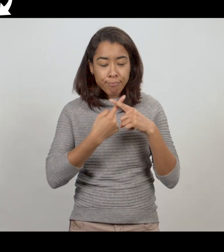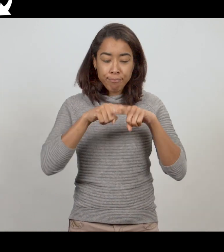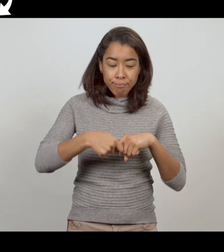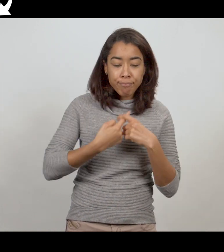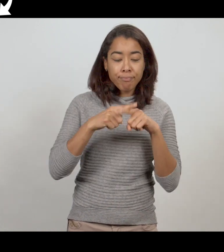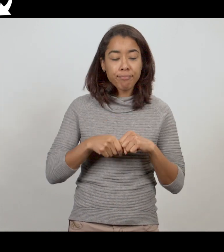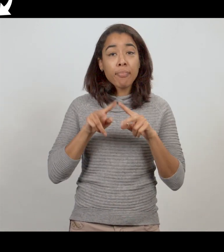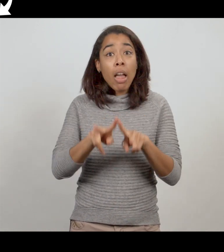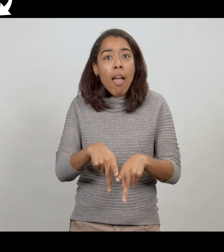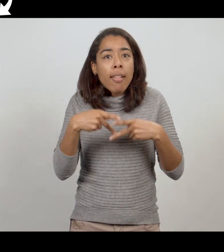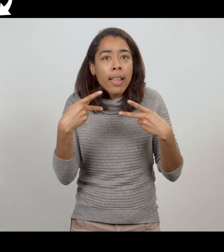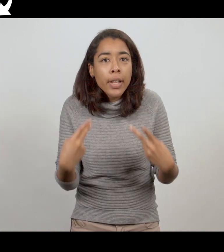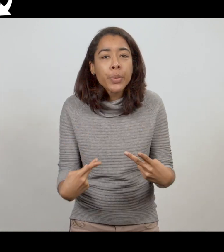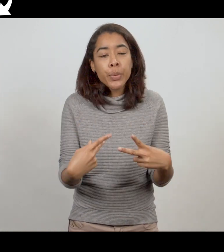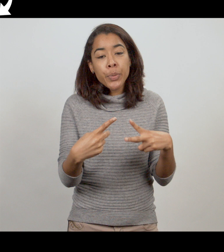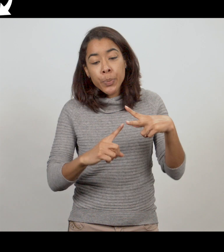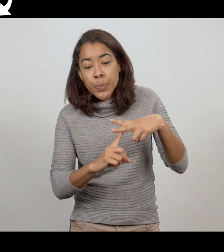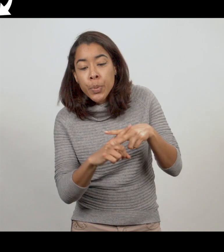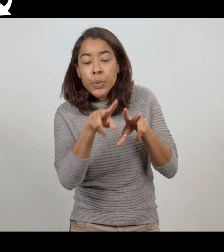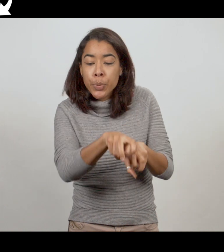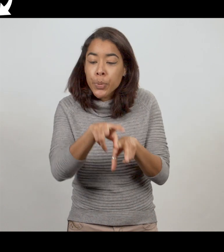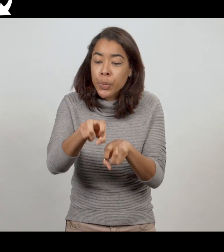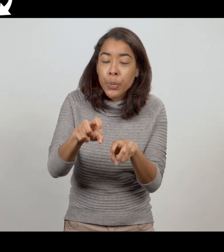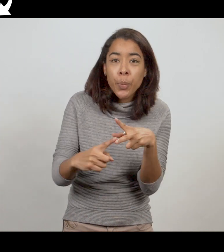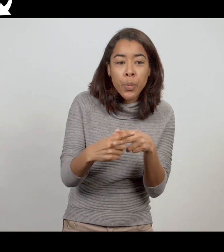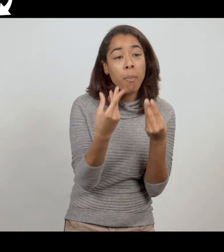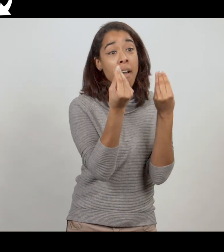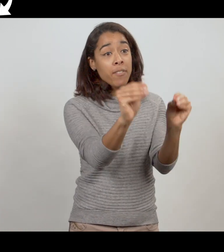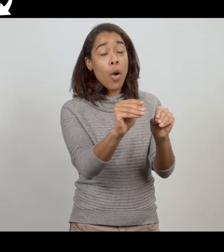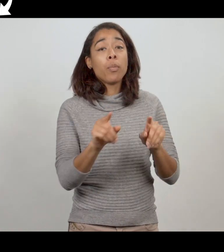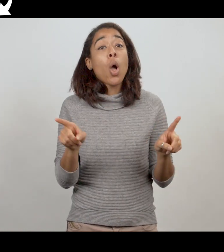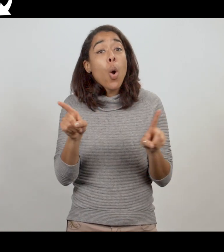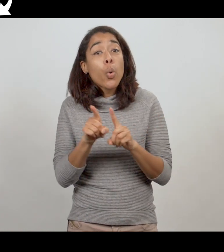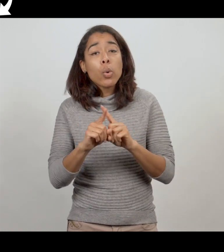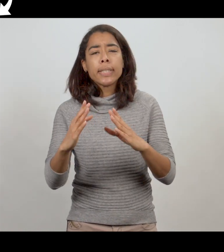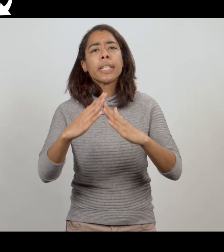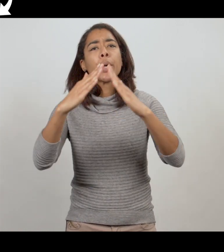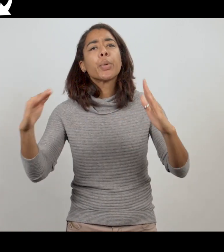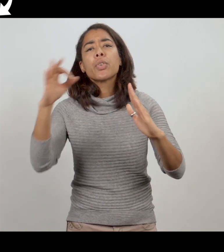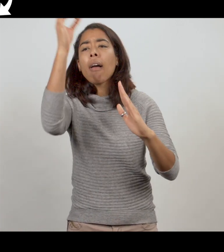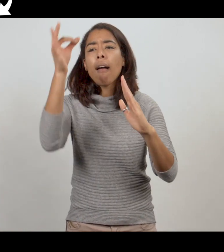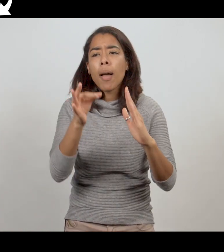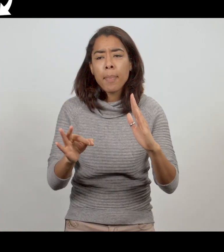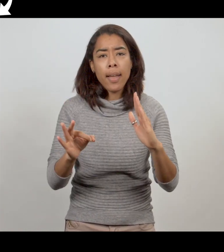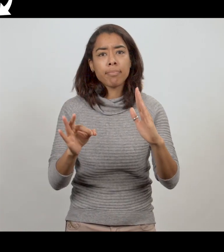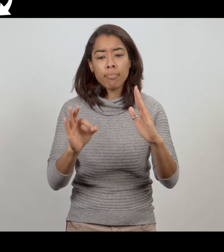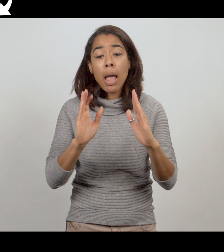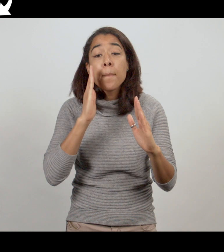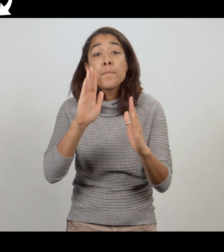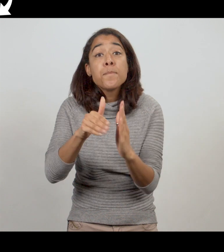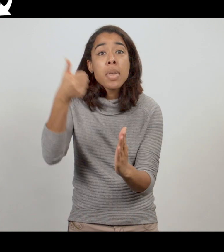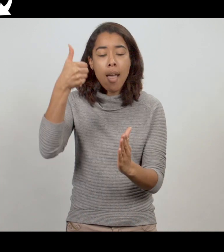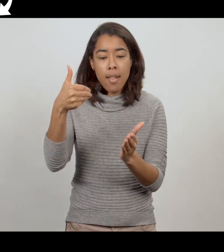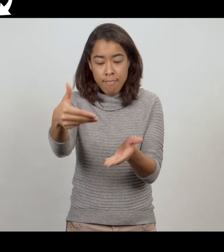chaussettes, elle fait pousser des légumes pour les vendre, elle s'occupe d'une ruche dont elle vend